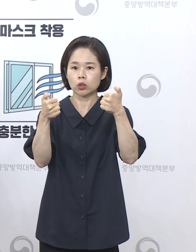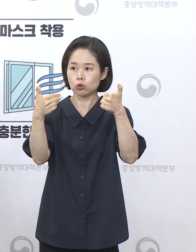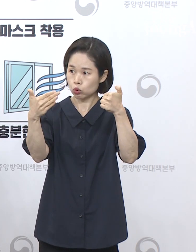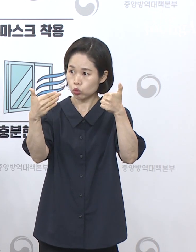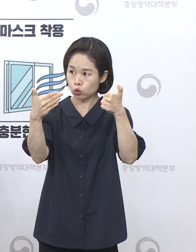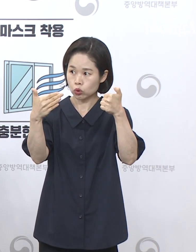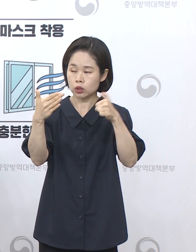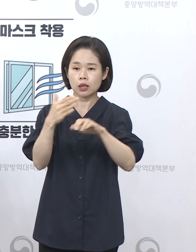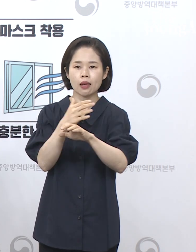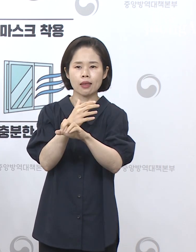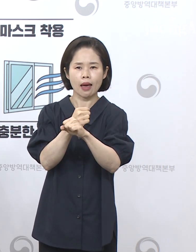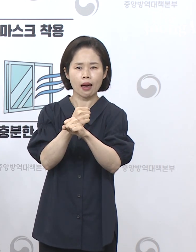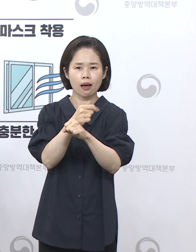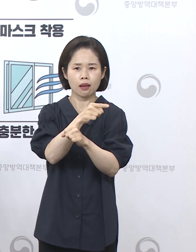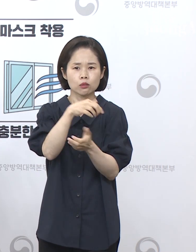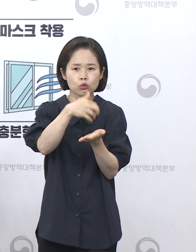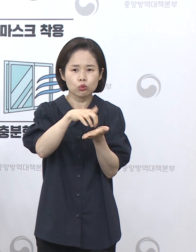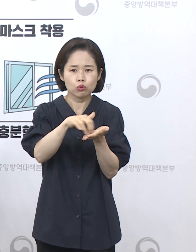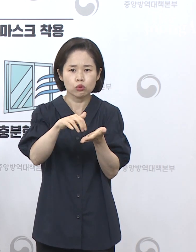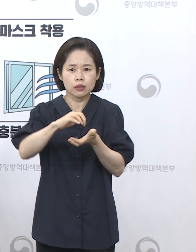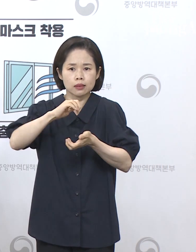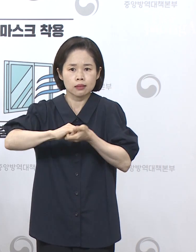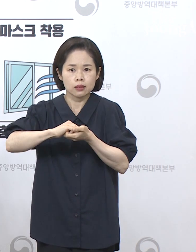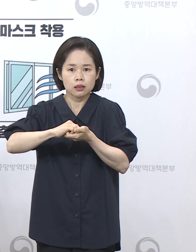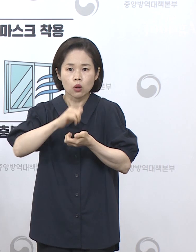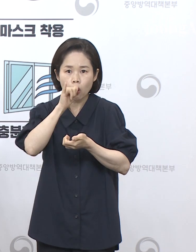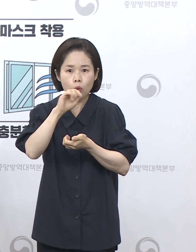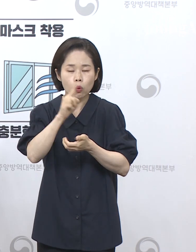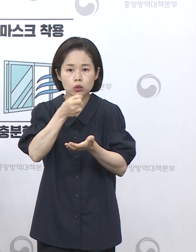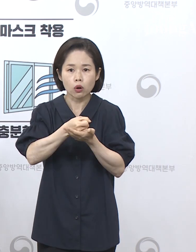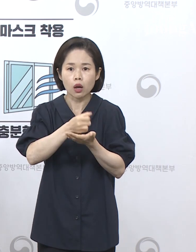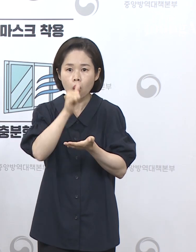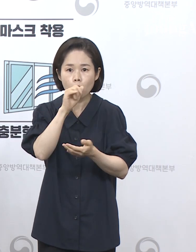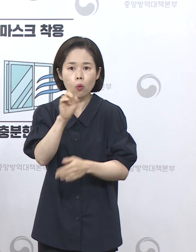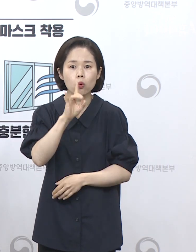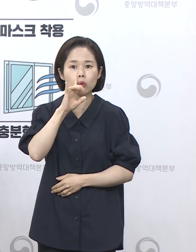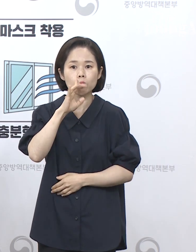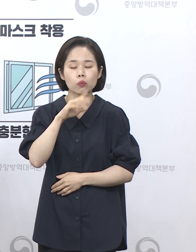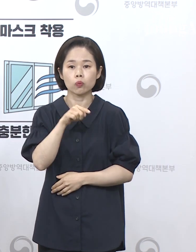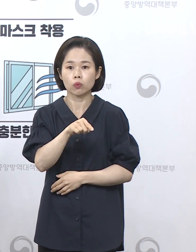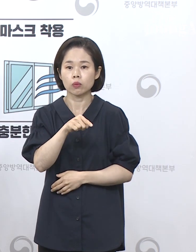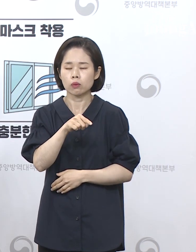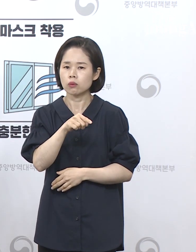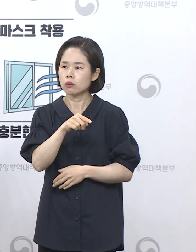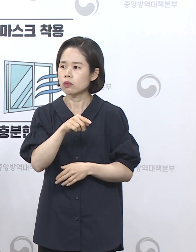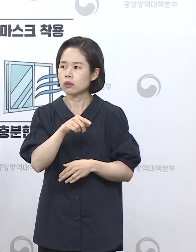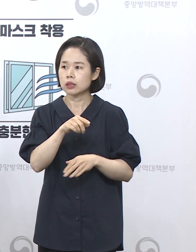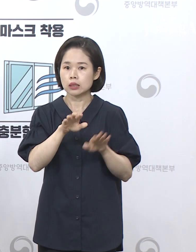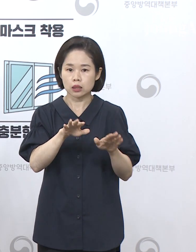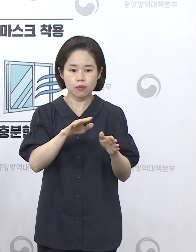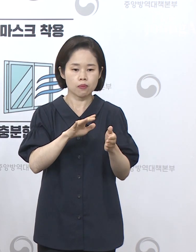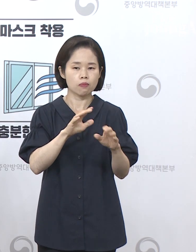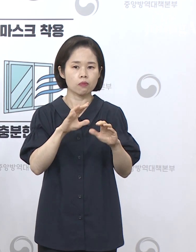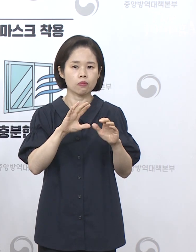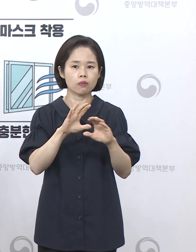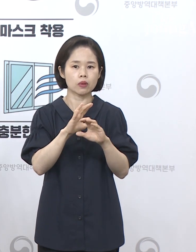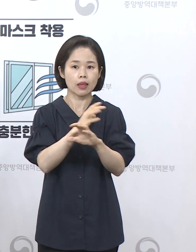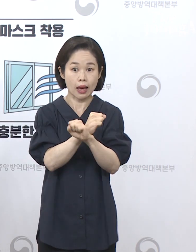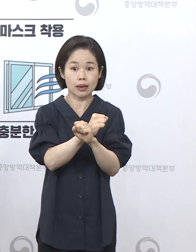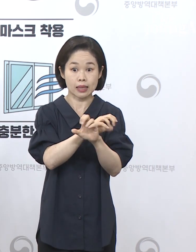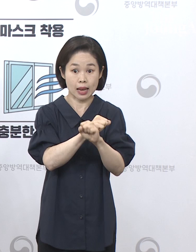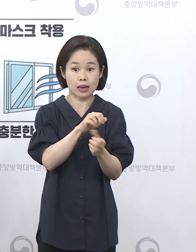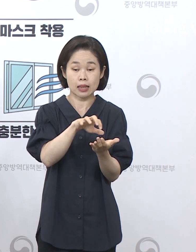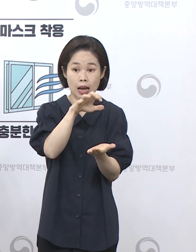예약은 몇 회분까지인지 정해진 것이 있는지, 이분들이 예약하는 물량은 현재 확보된 물량인지